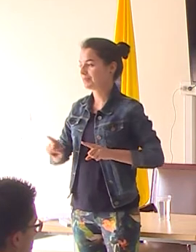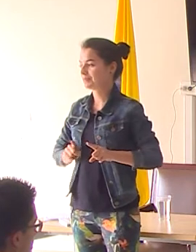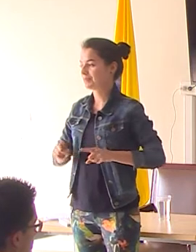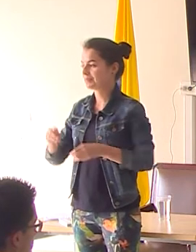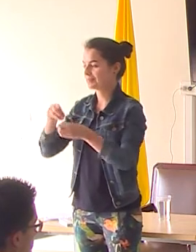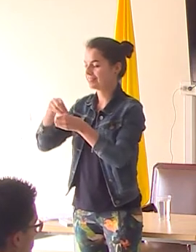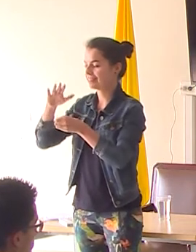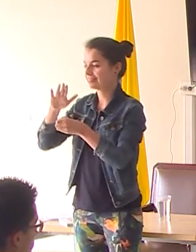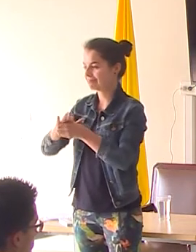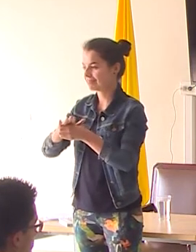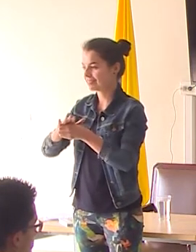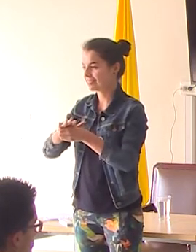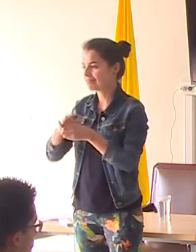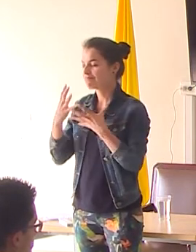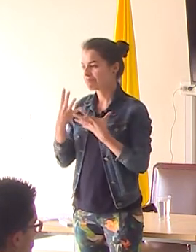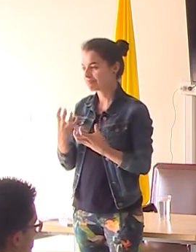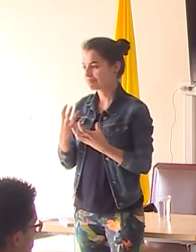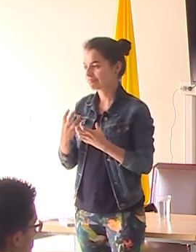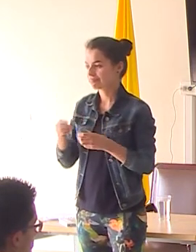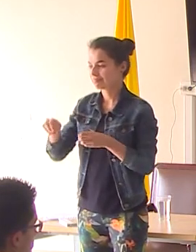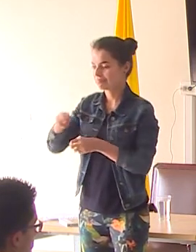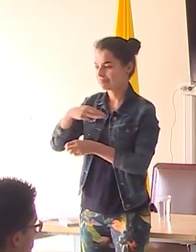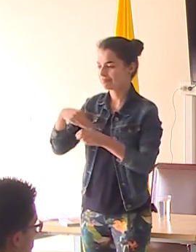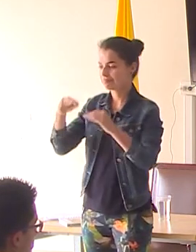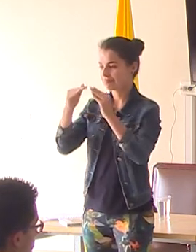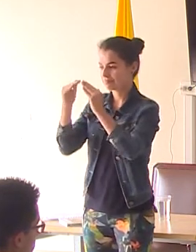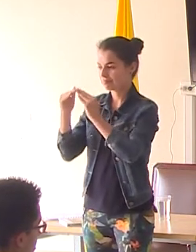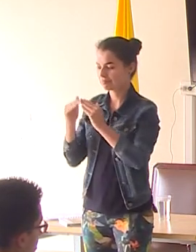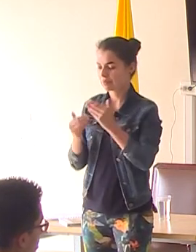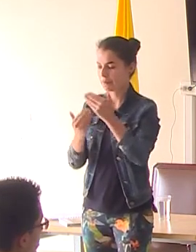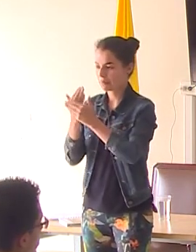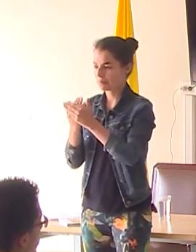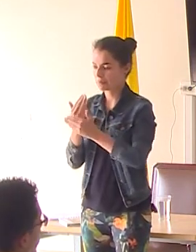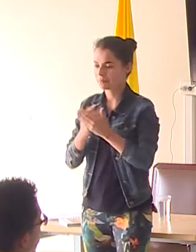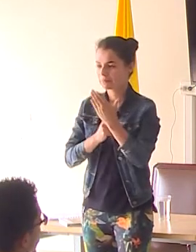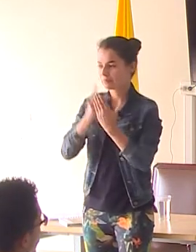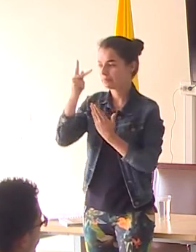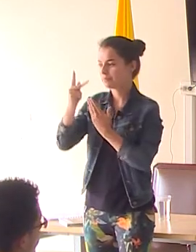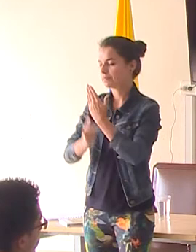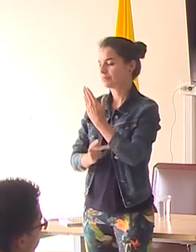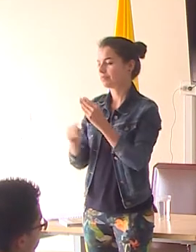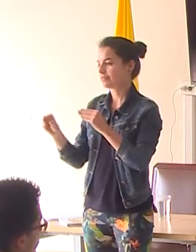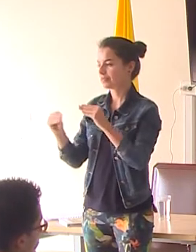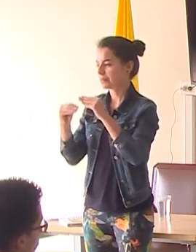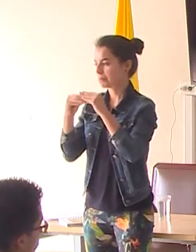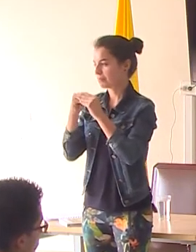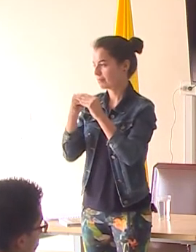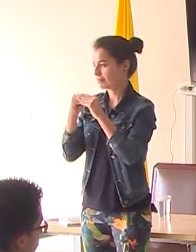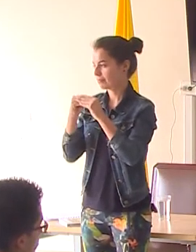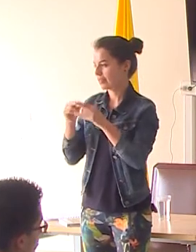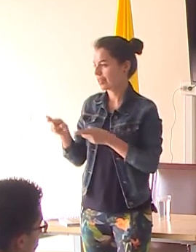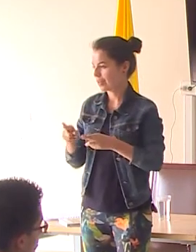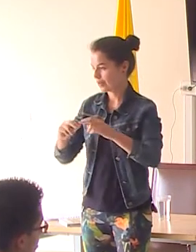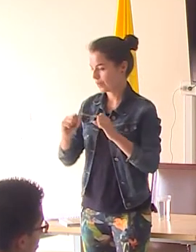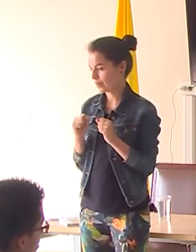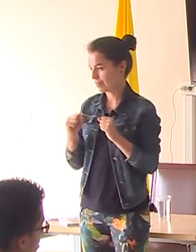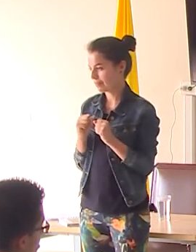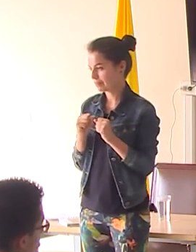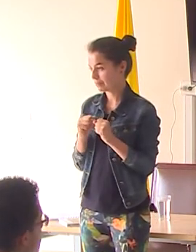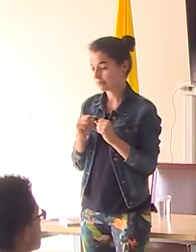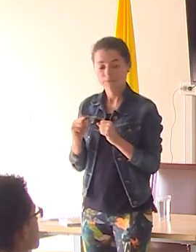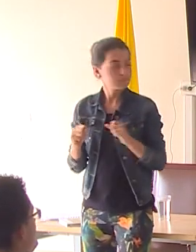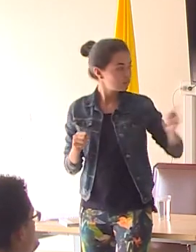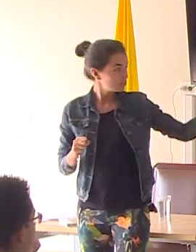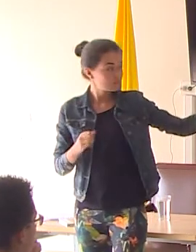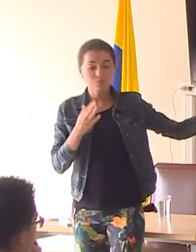pretende urbanizar mediante los proyectos de adecuación del río bogotá entonces estos suelos que originalmente o